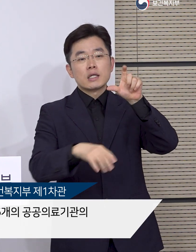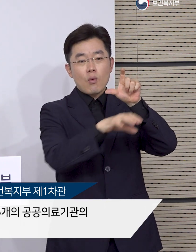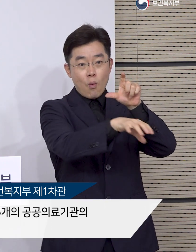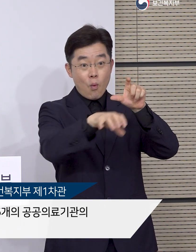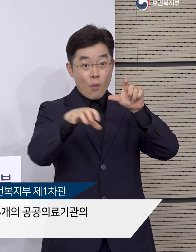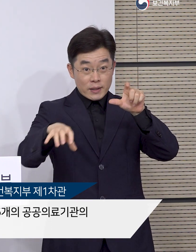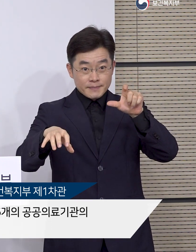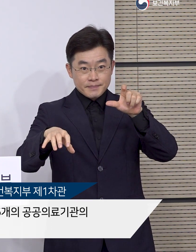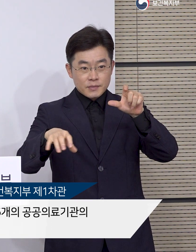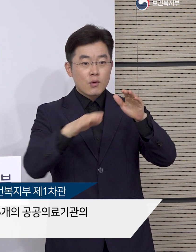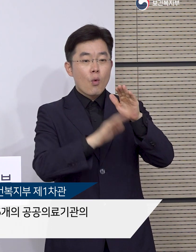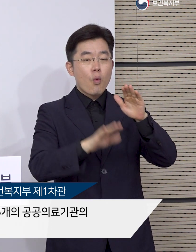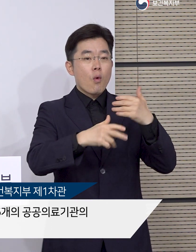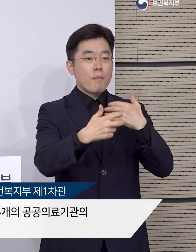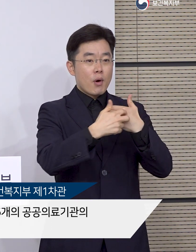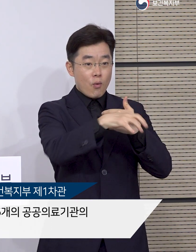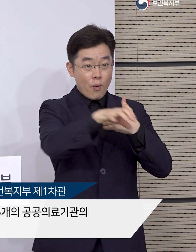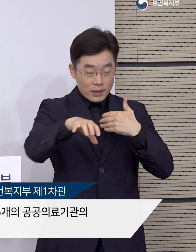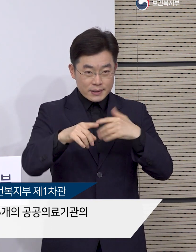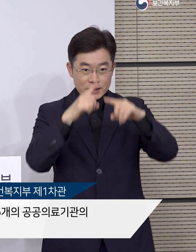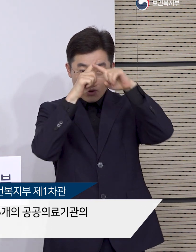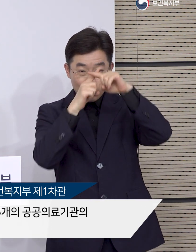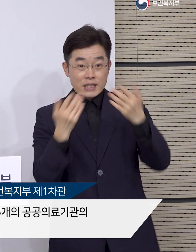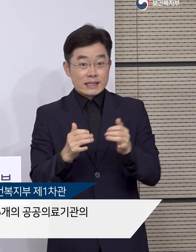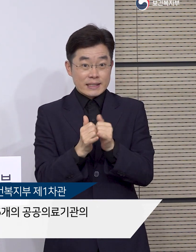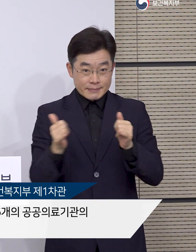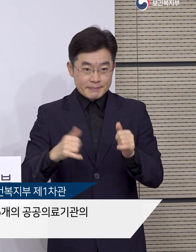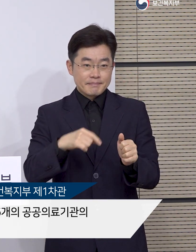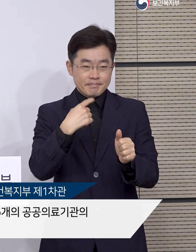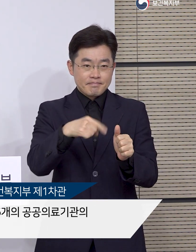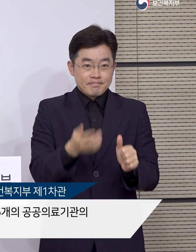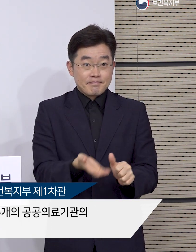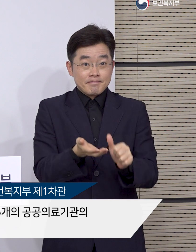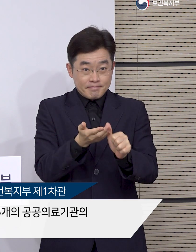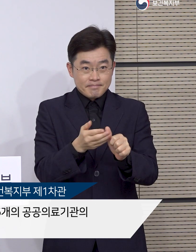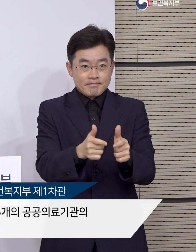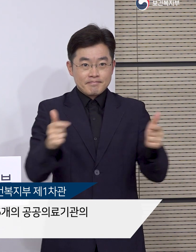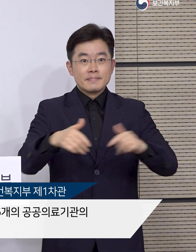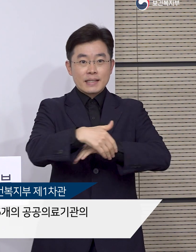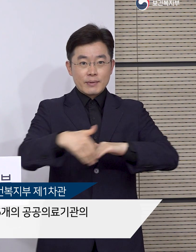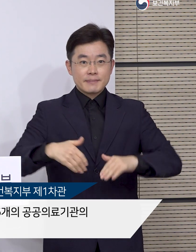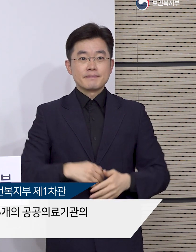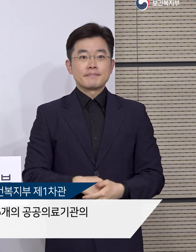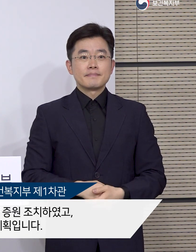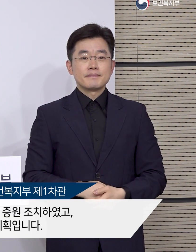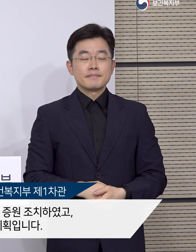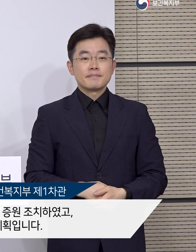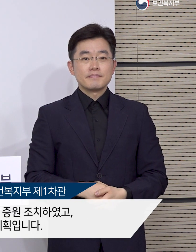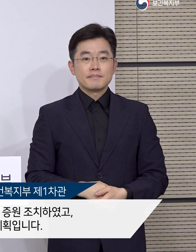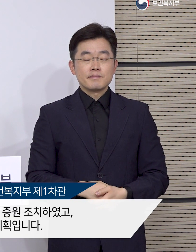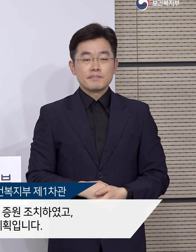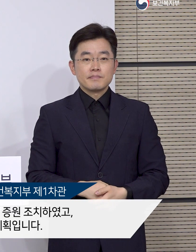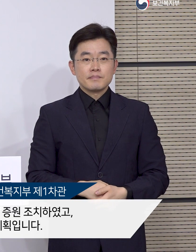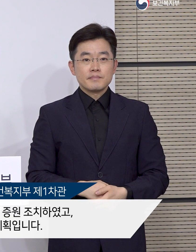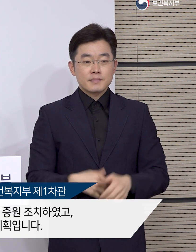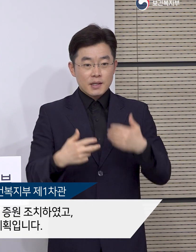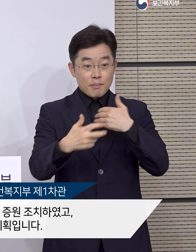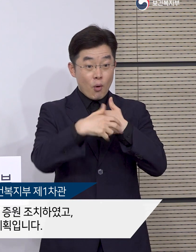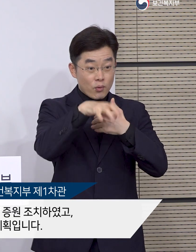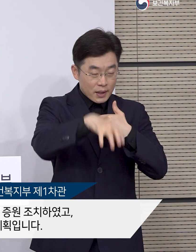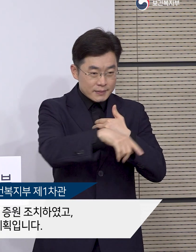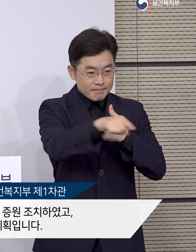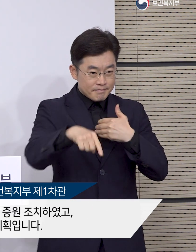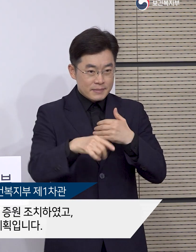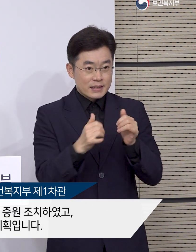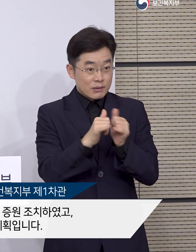15개의 공공의료기관의 간호 인력을 신속하게 확충할 계획입니다. 이들 병원들의 정원을